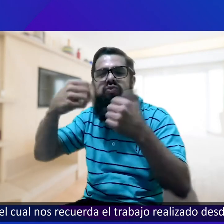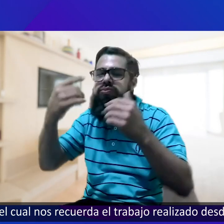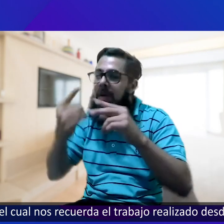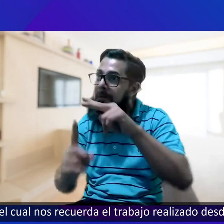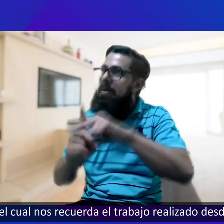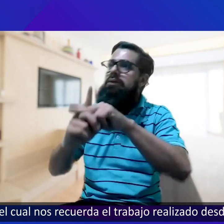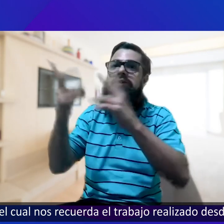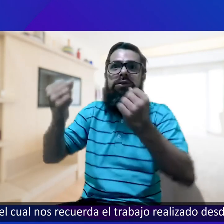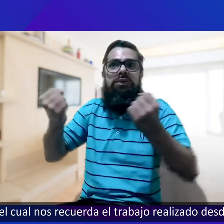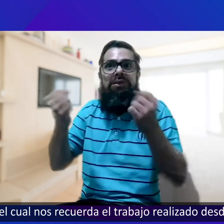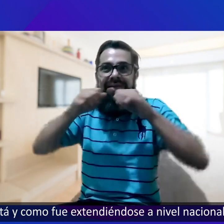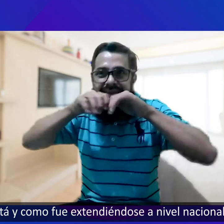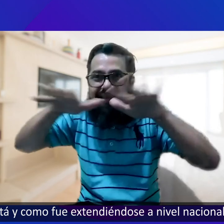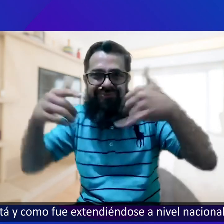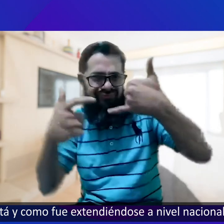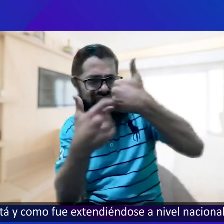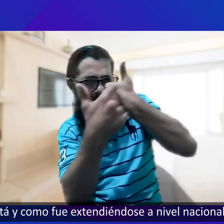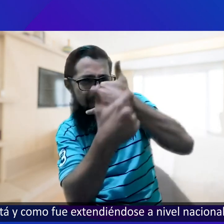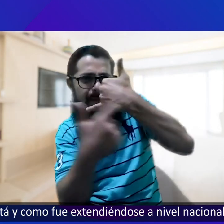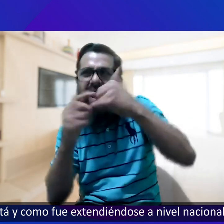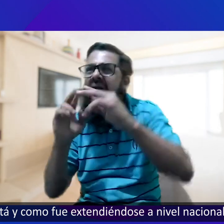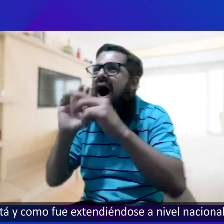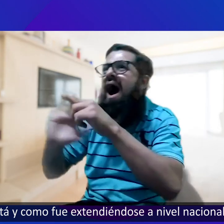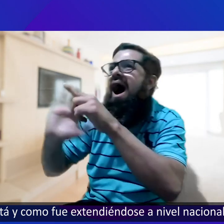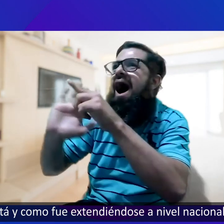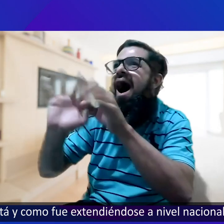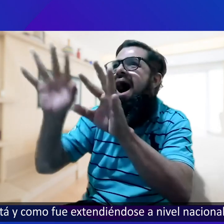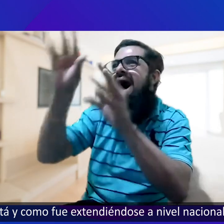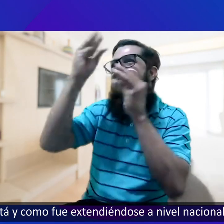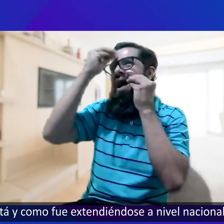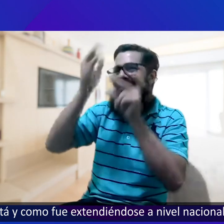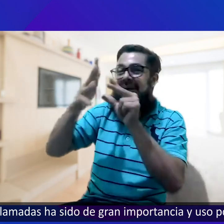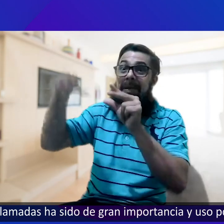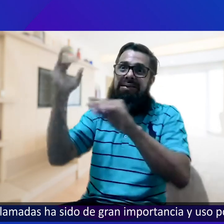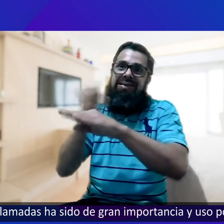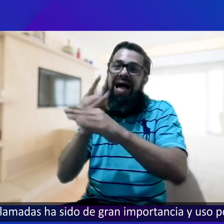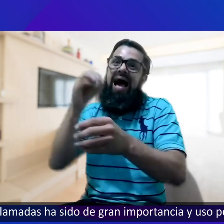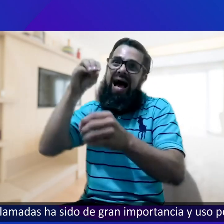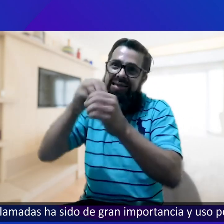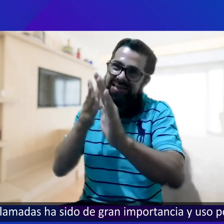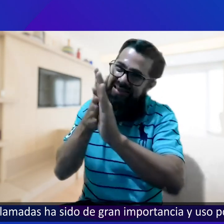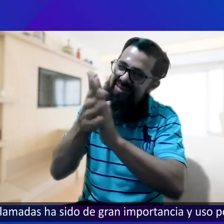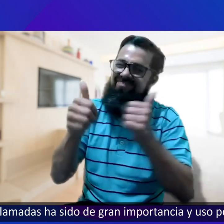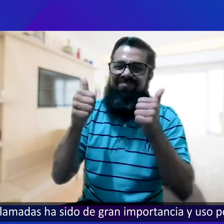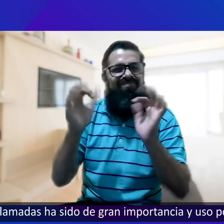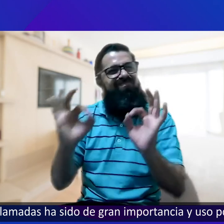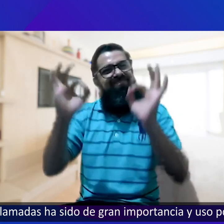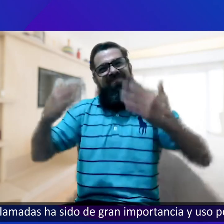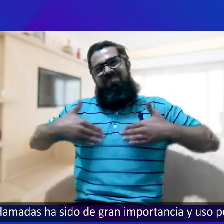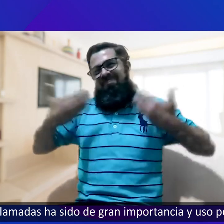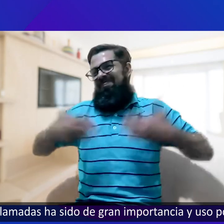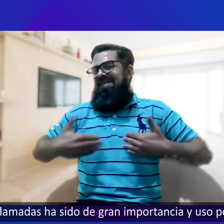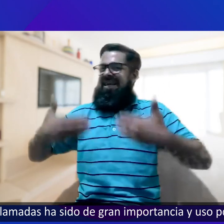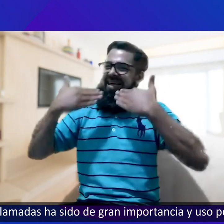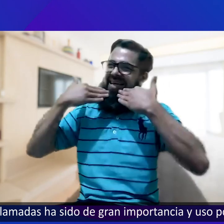Bogotá y cómo fue extendiéndose a nivel nacional. Y así, el relevo de llamadas ha sido de gran importancia y uso por parte de